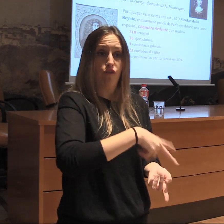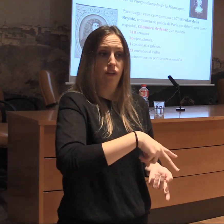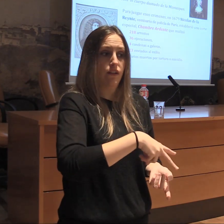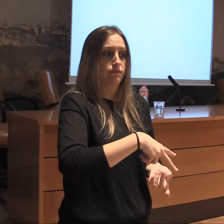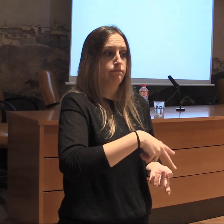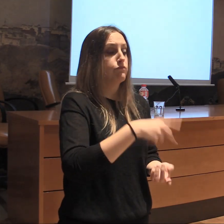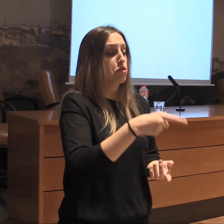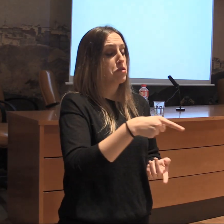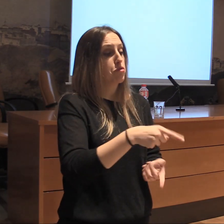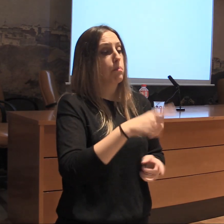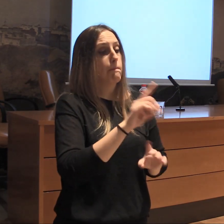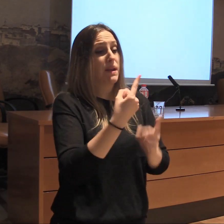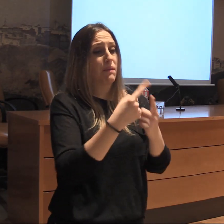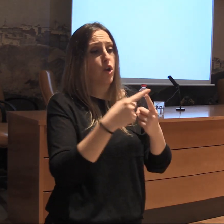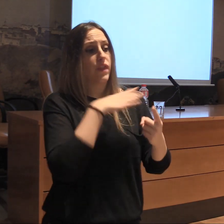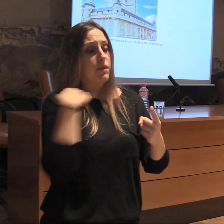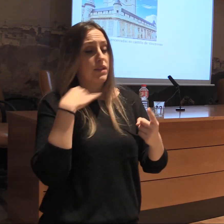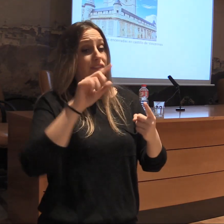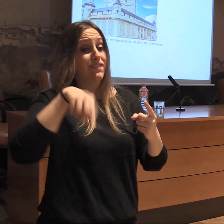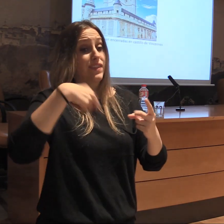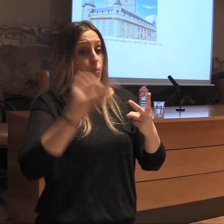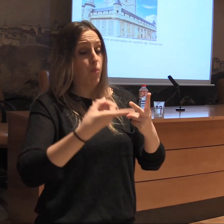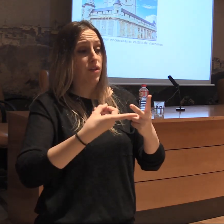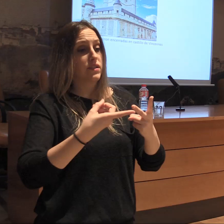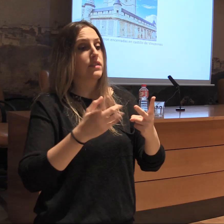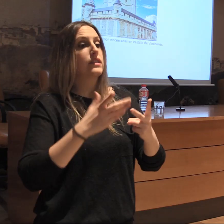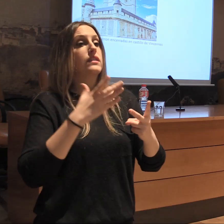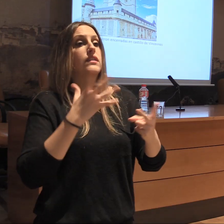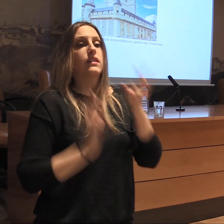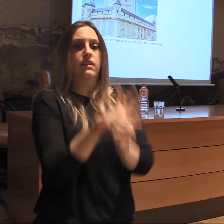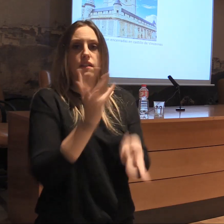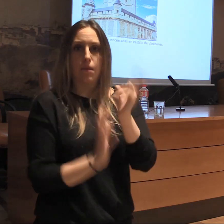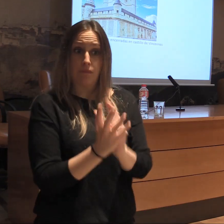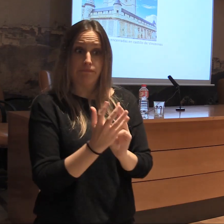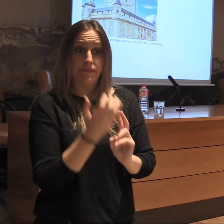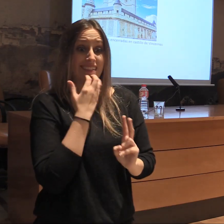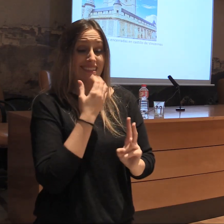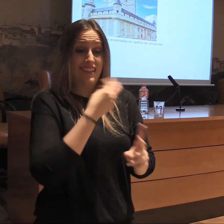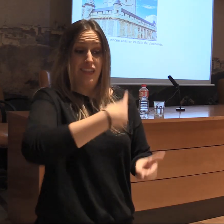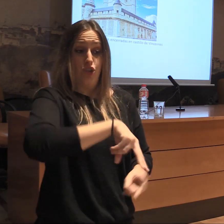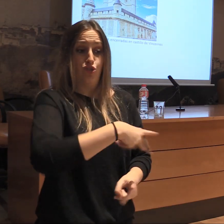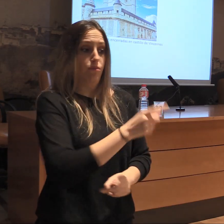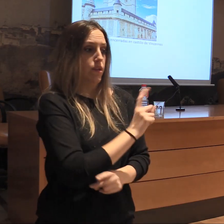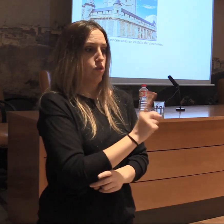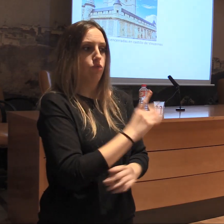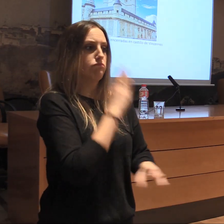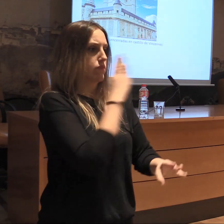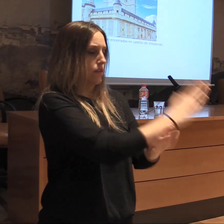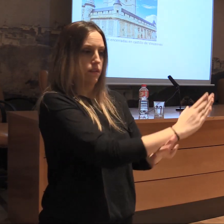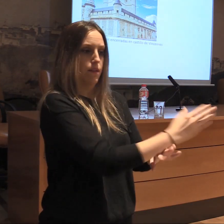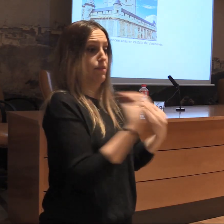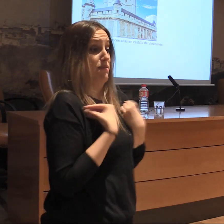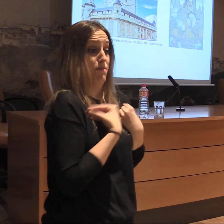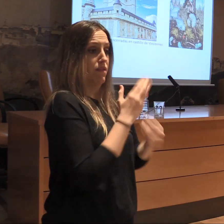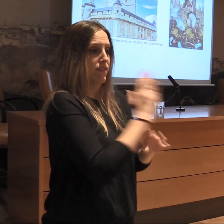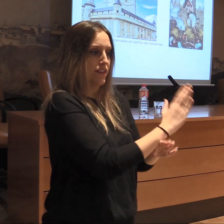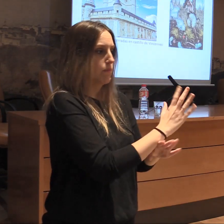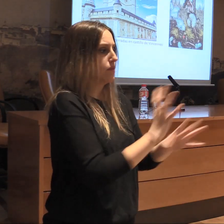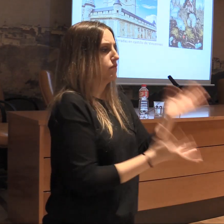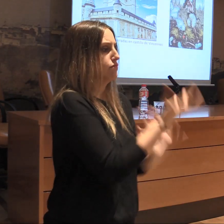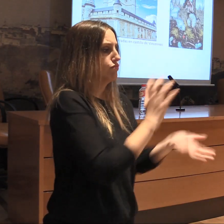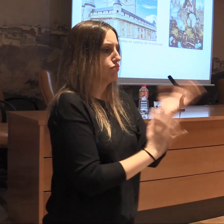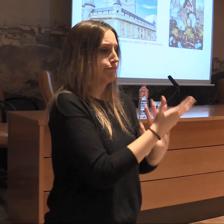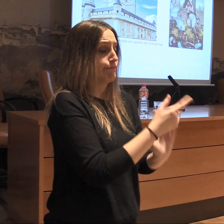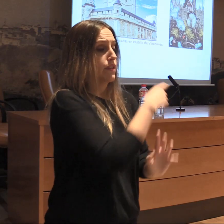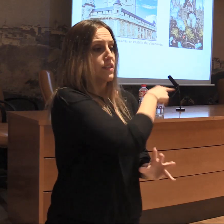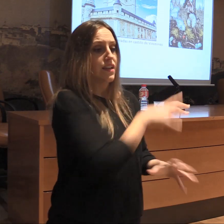primero. Sin embargo, bueno, este es el castillo de Vincennes, donde fueron recluidas las